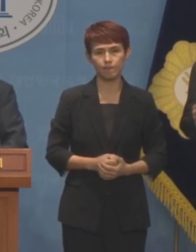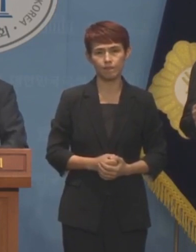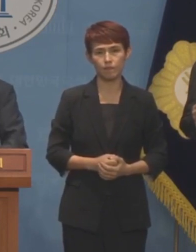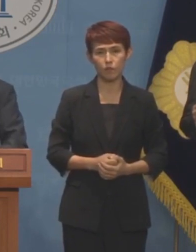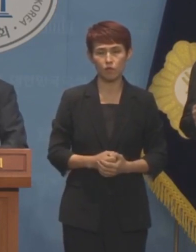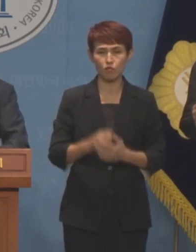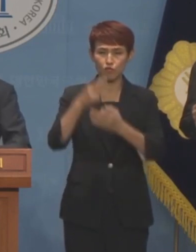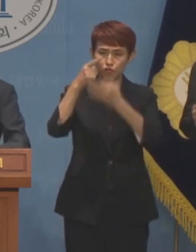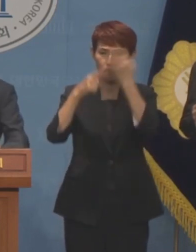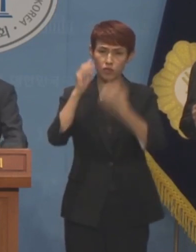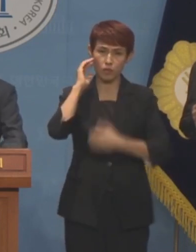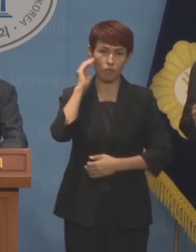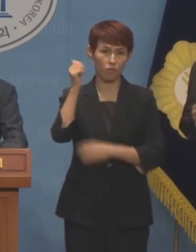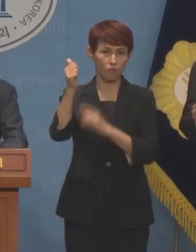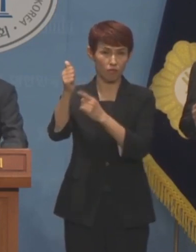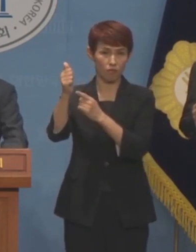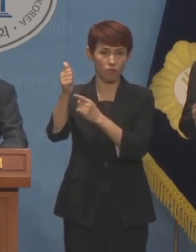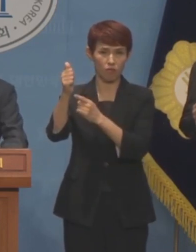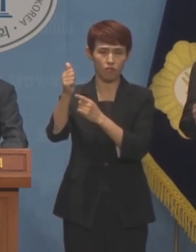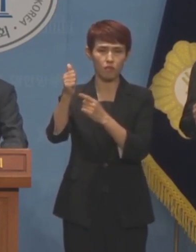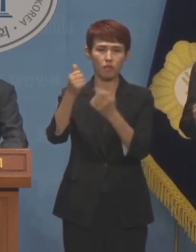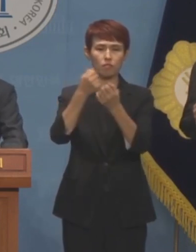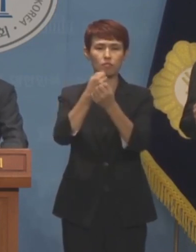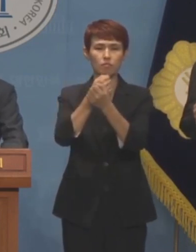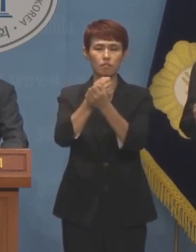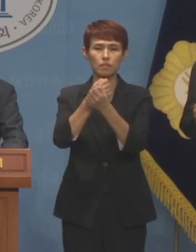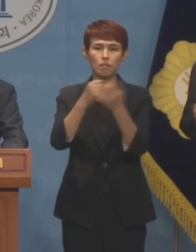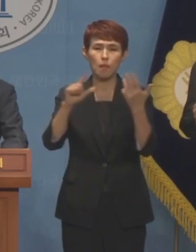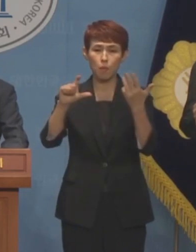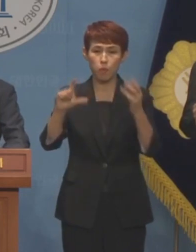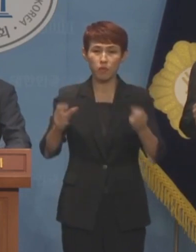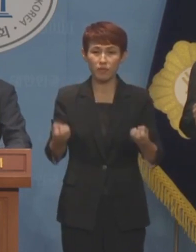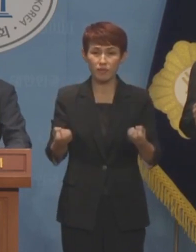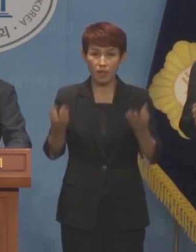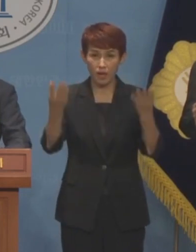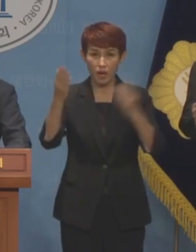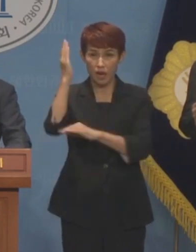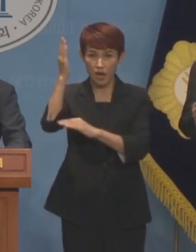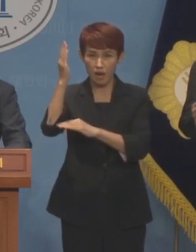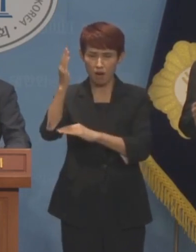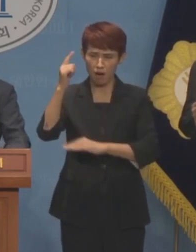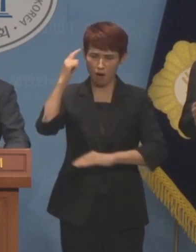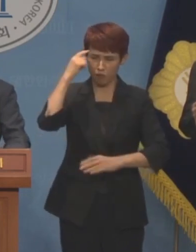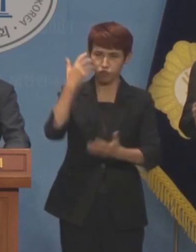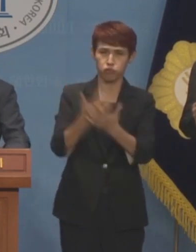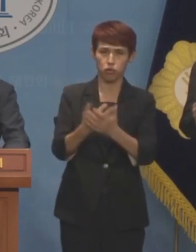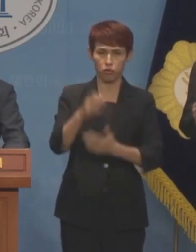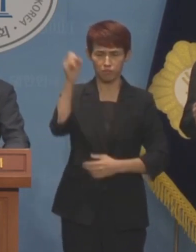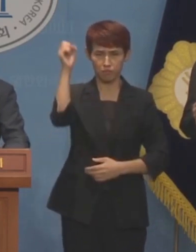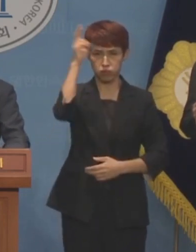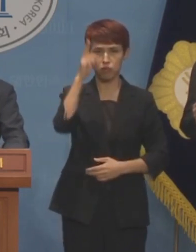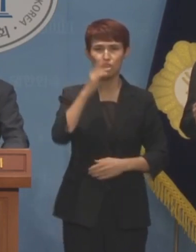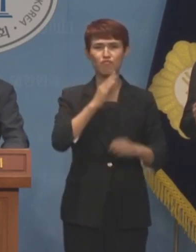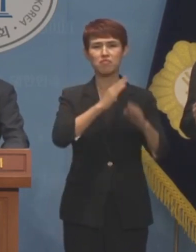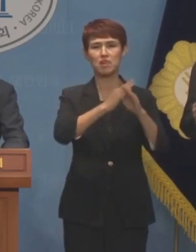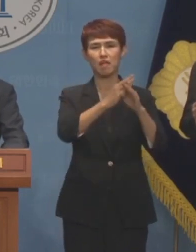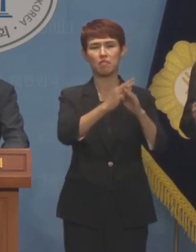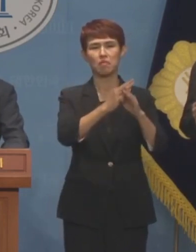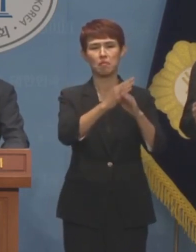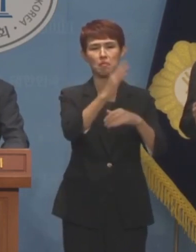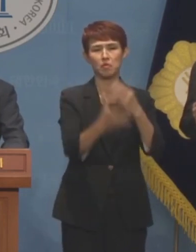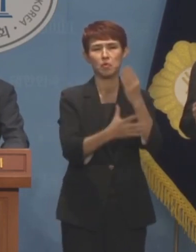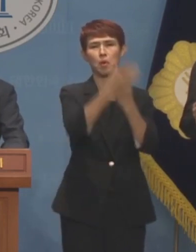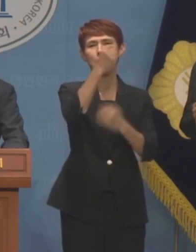더욱이 윤석열 대통령의 광복절 경축사는 사상 최악이었습니다. 뜬금없이 북한과의